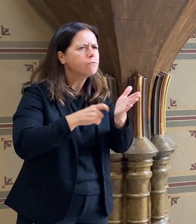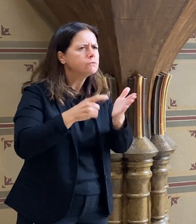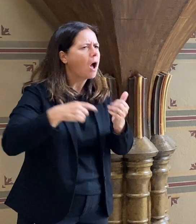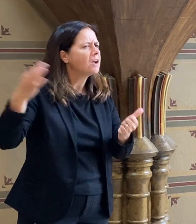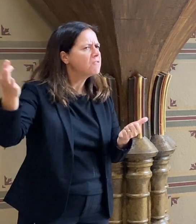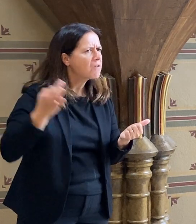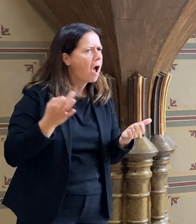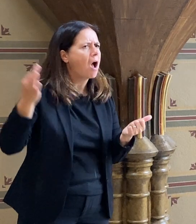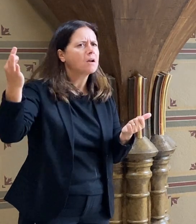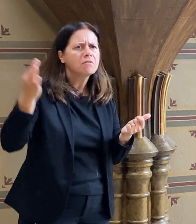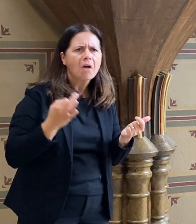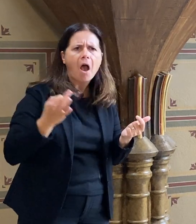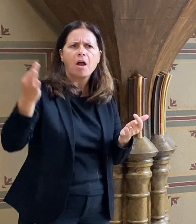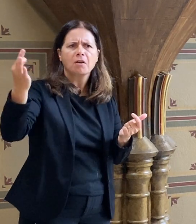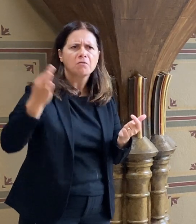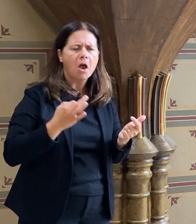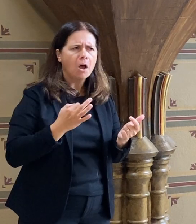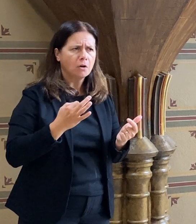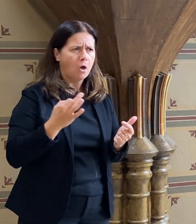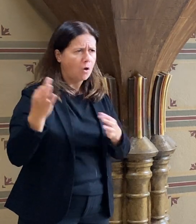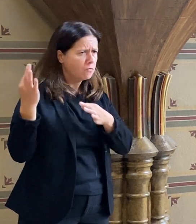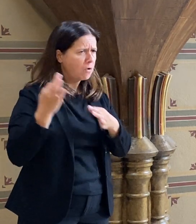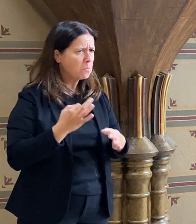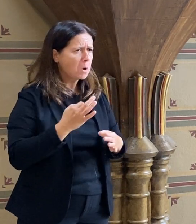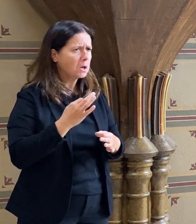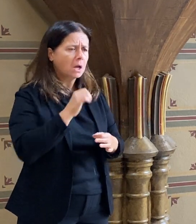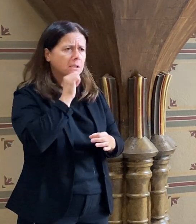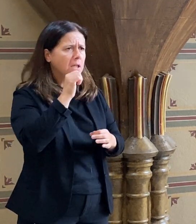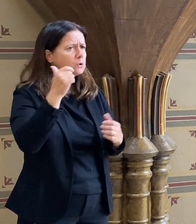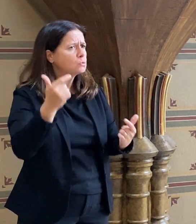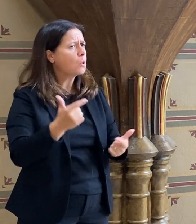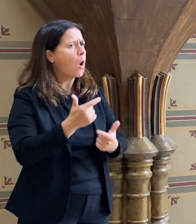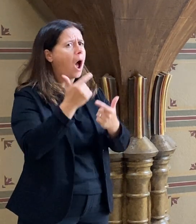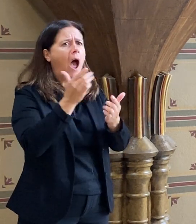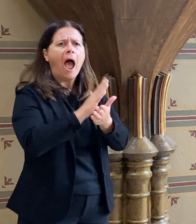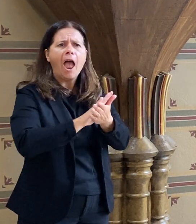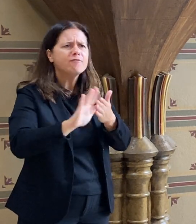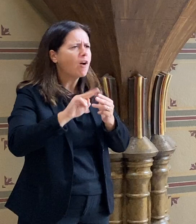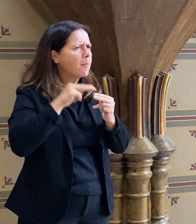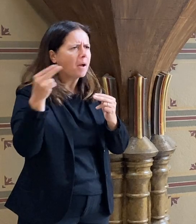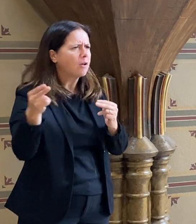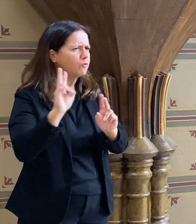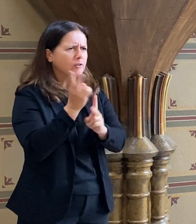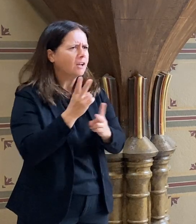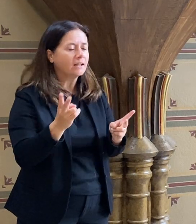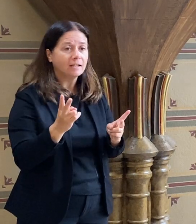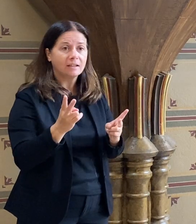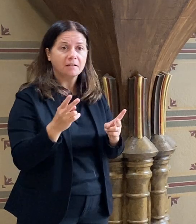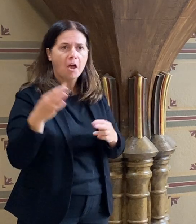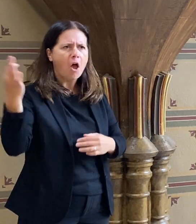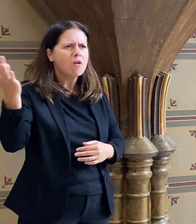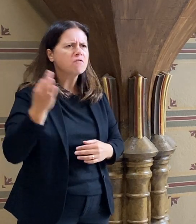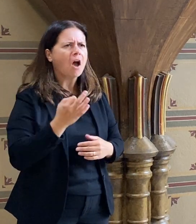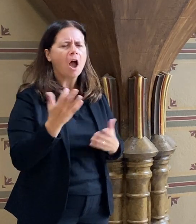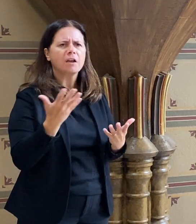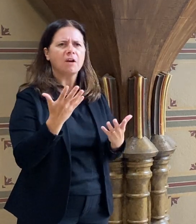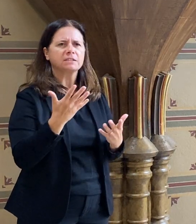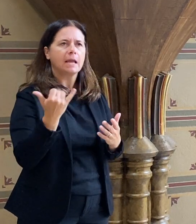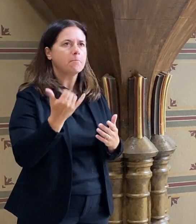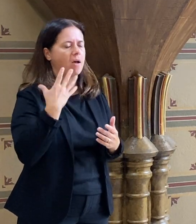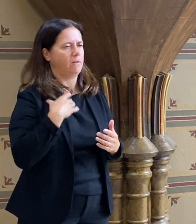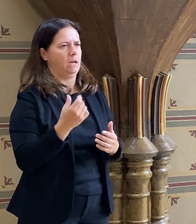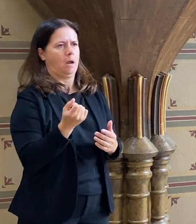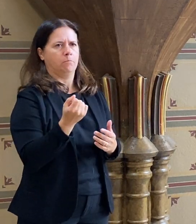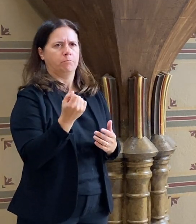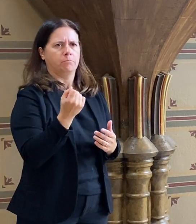gestellt, die für mich ehrlich gesagt gar nicht so leicht zu beantworten ist. Diese Frage, sie klingt immer wieder